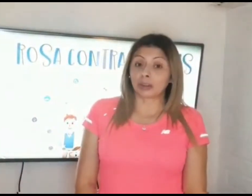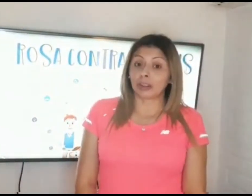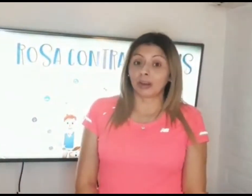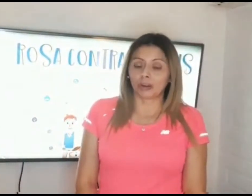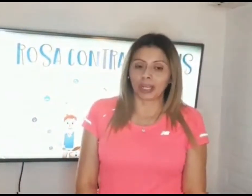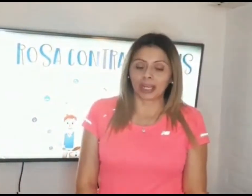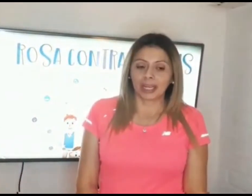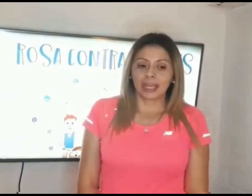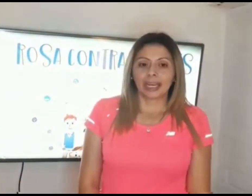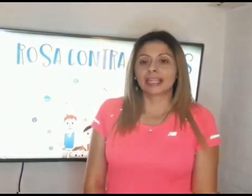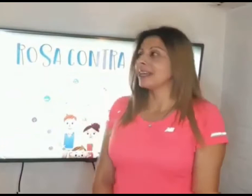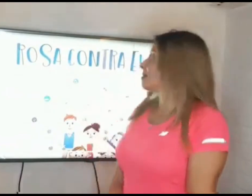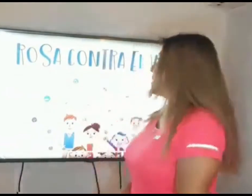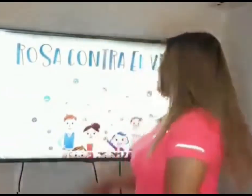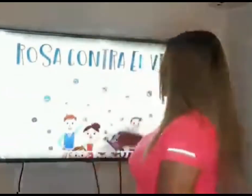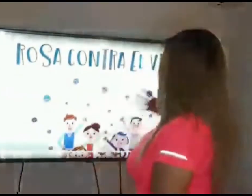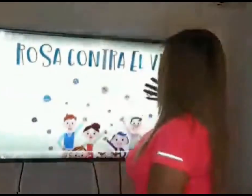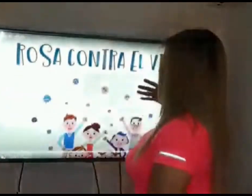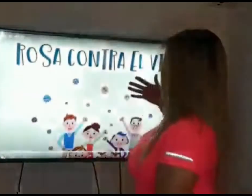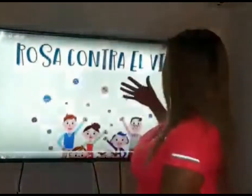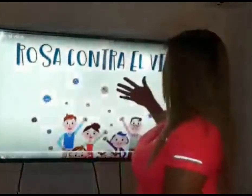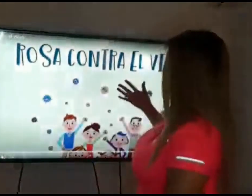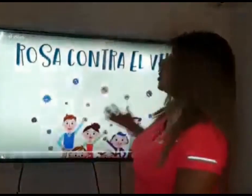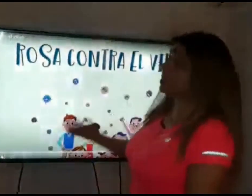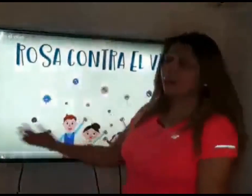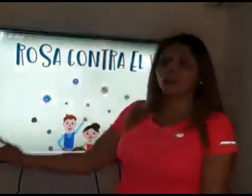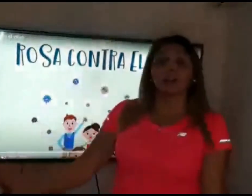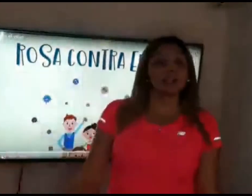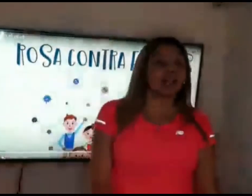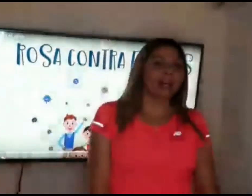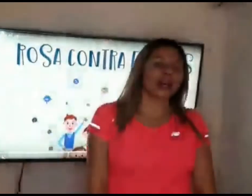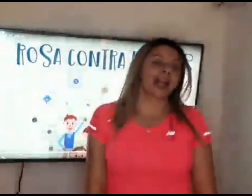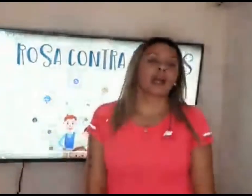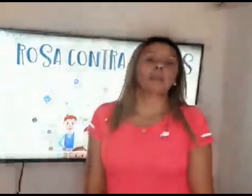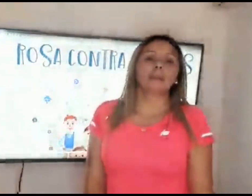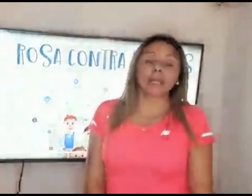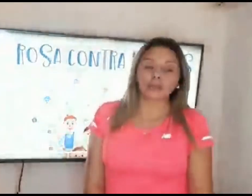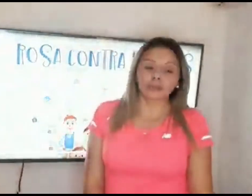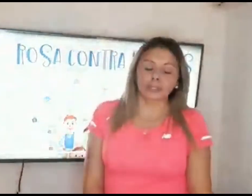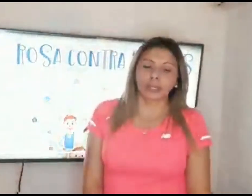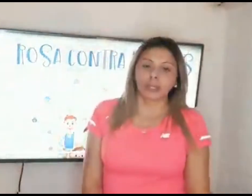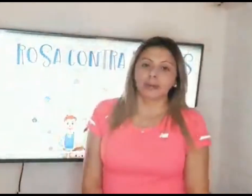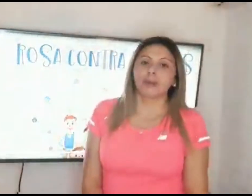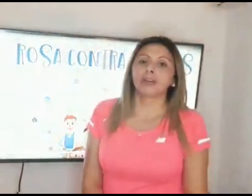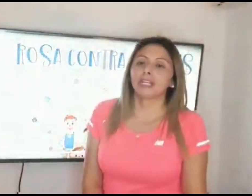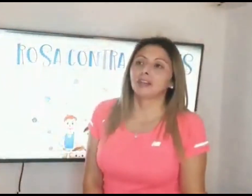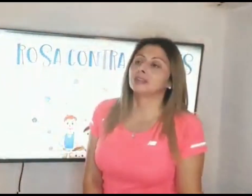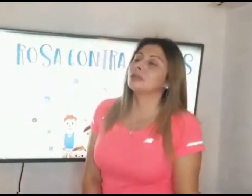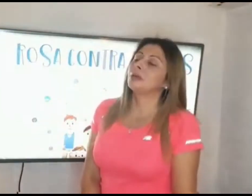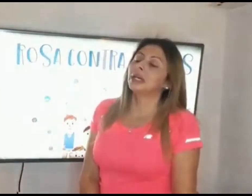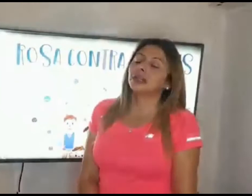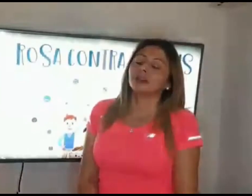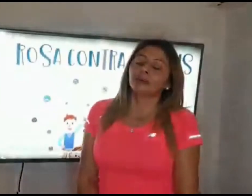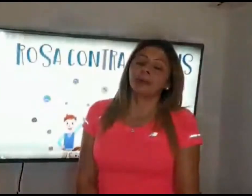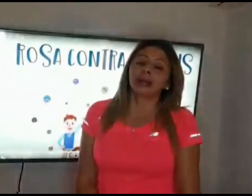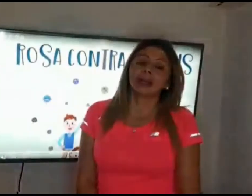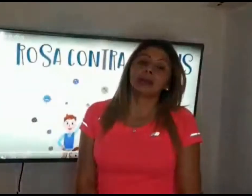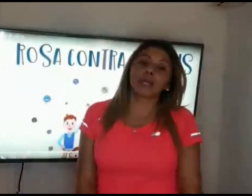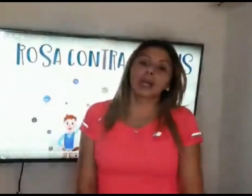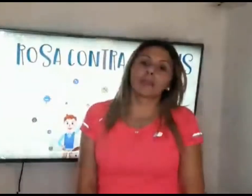de hoy, que se llamaba, que se llama Rosa contra el virus. Bueno, niños, un poquito para que ustedes